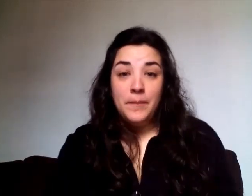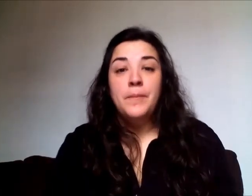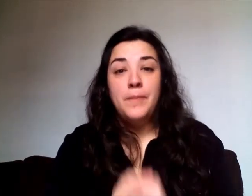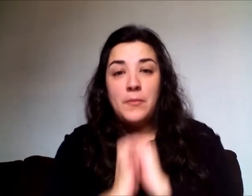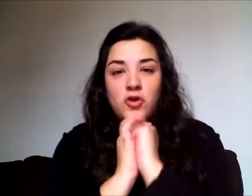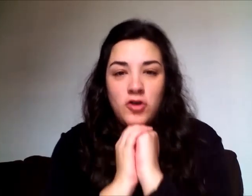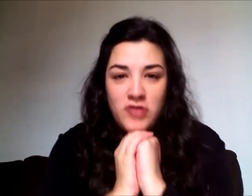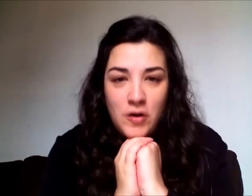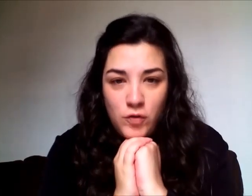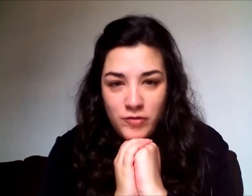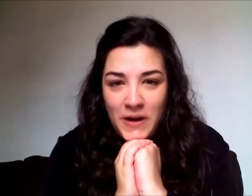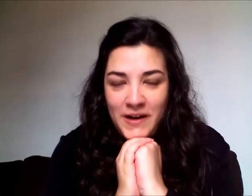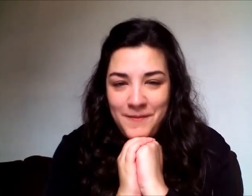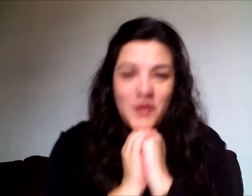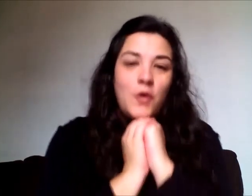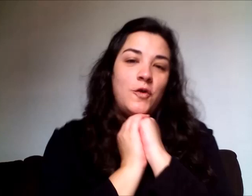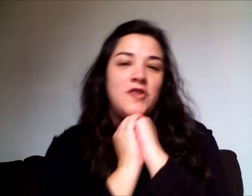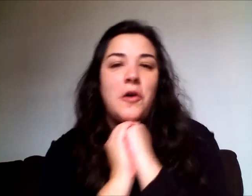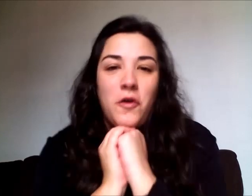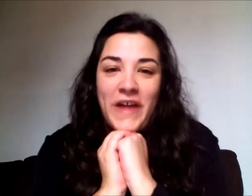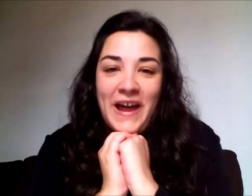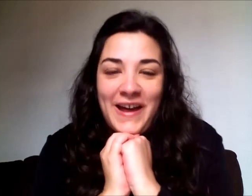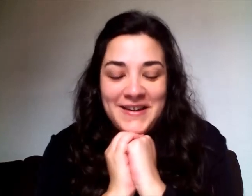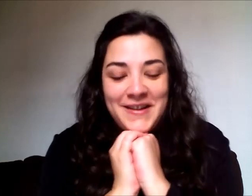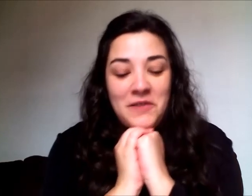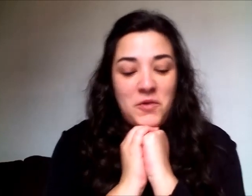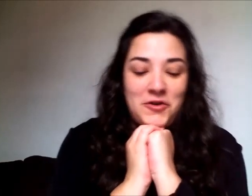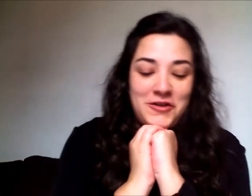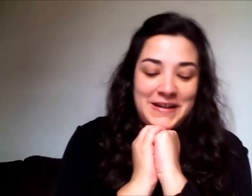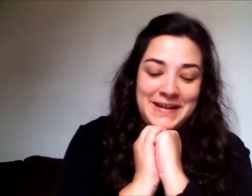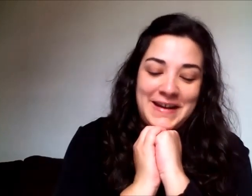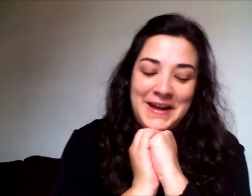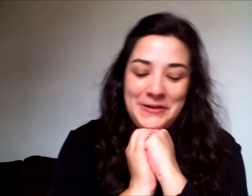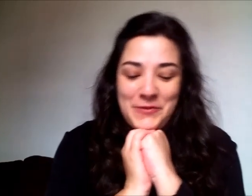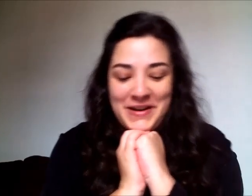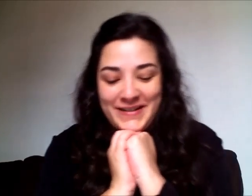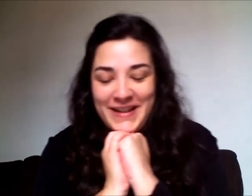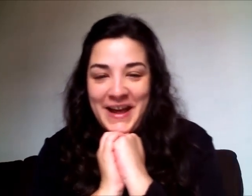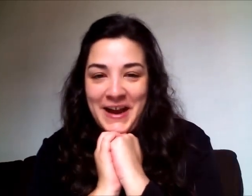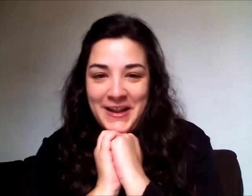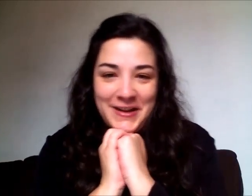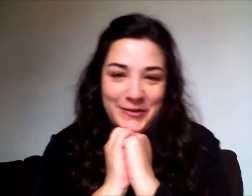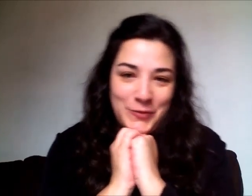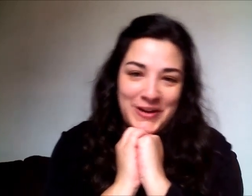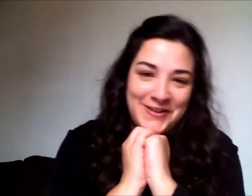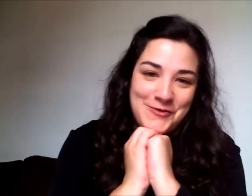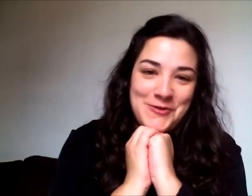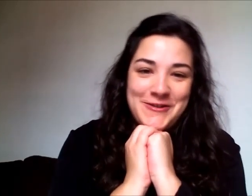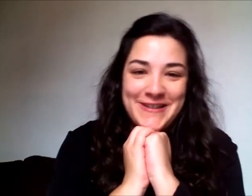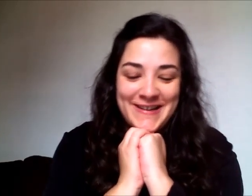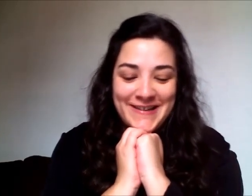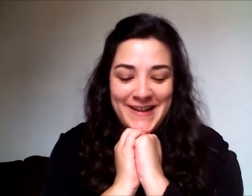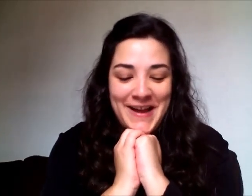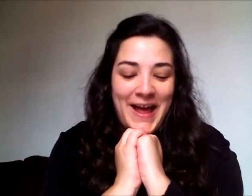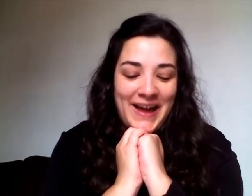Bien, vamos con los saludos, ¿vale? ¿Os acordáis del buenos días, buenas tardes, buenas noches,